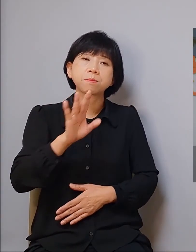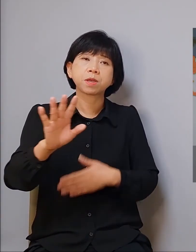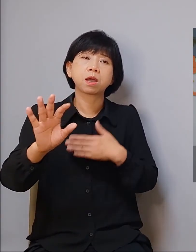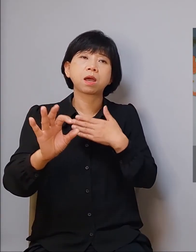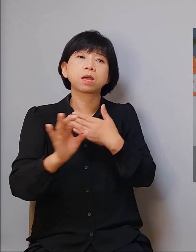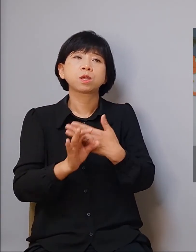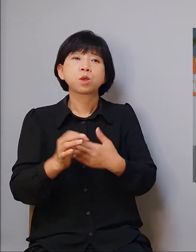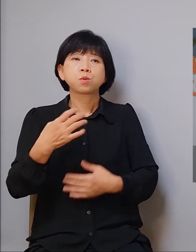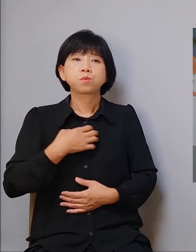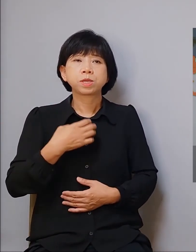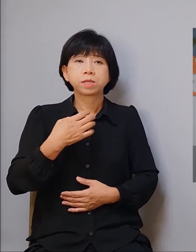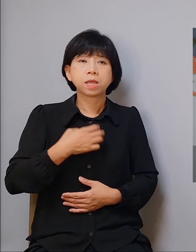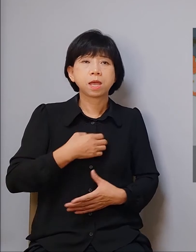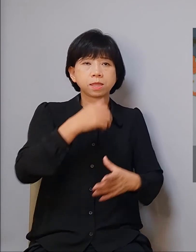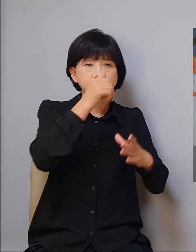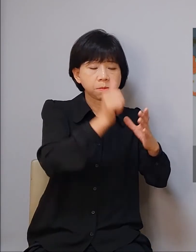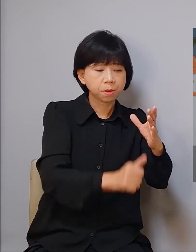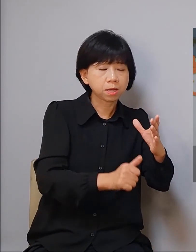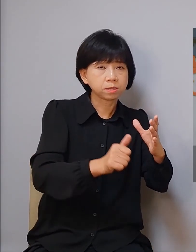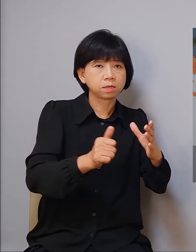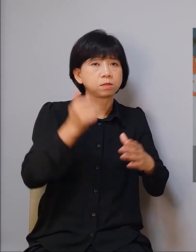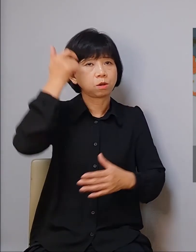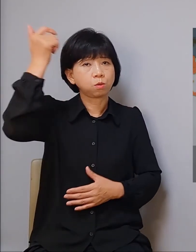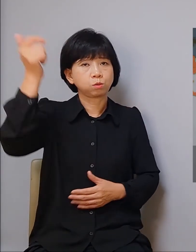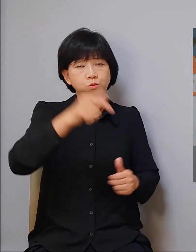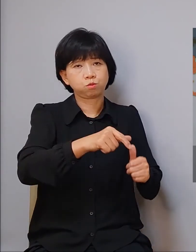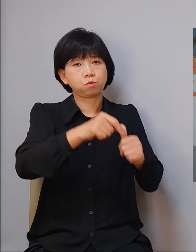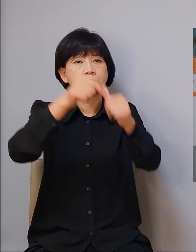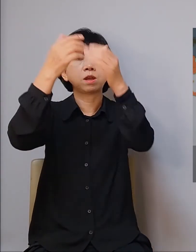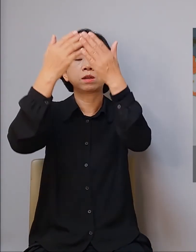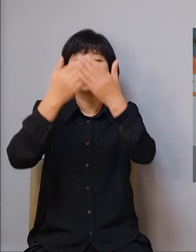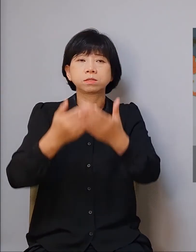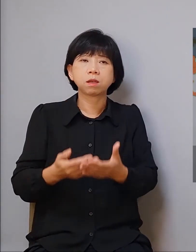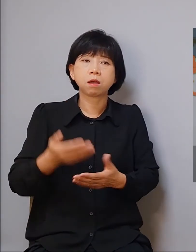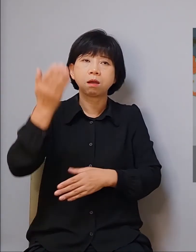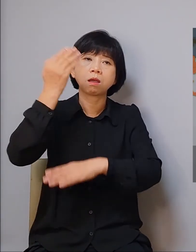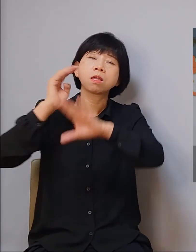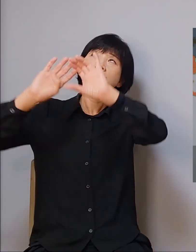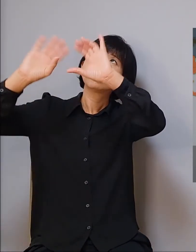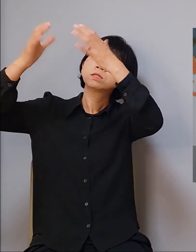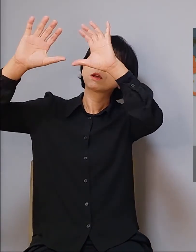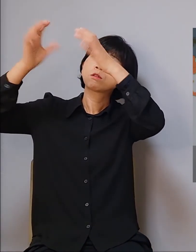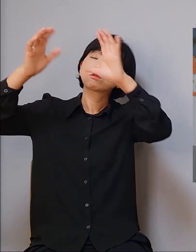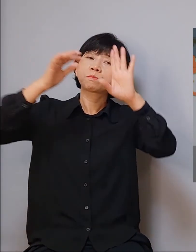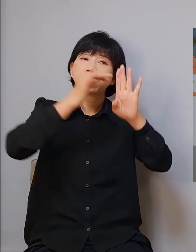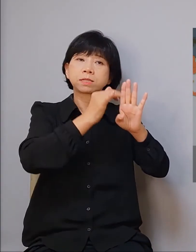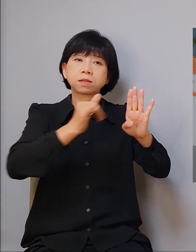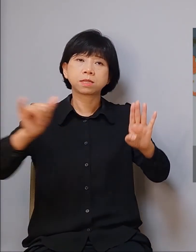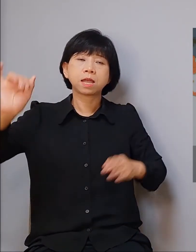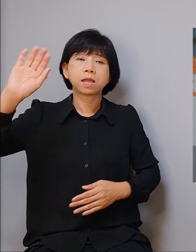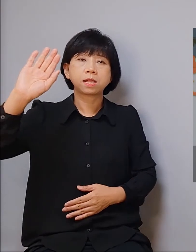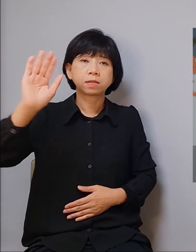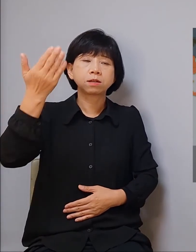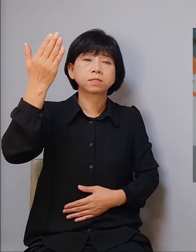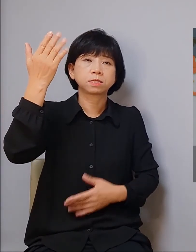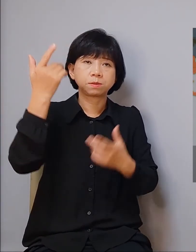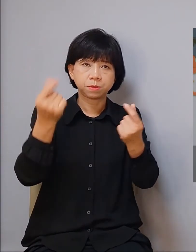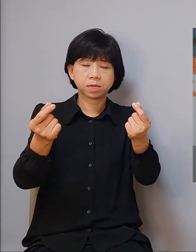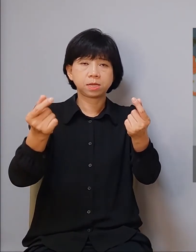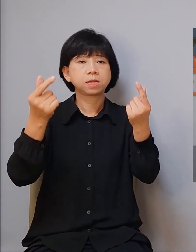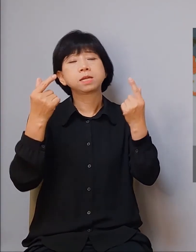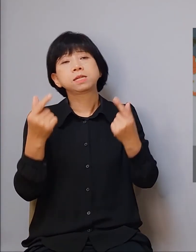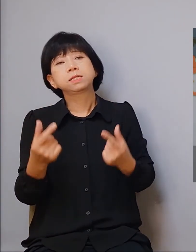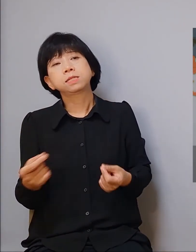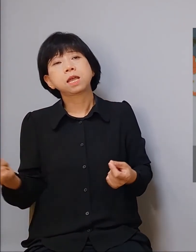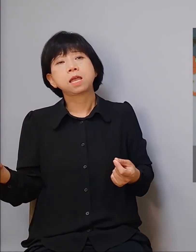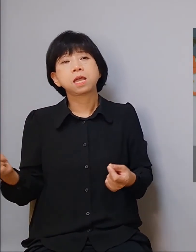믿기만 하면 위태한 데 빠진 영혼 구원 얻어서 천국 백성 될